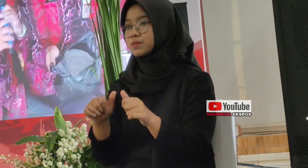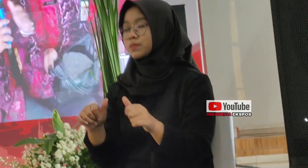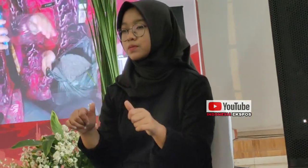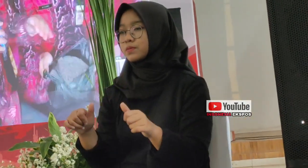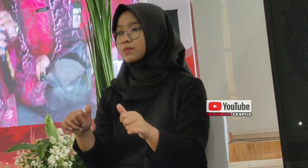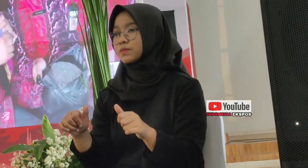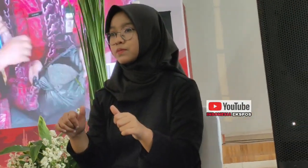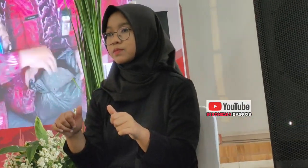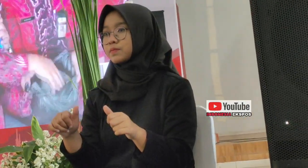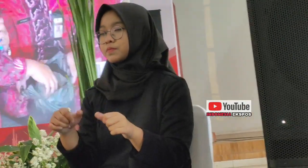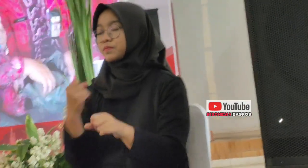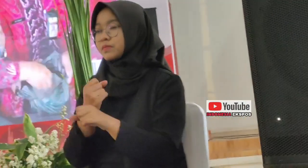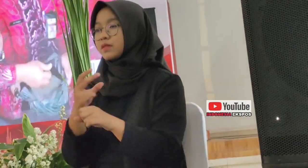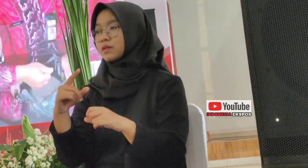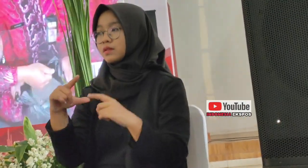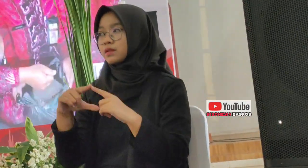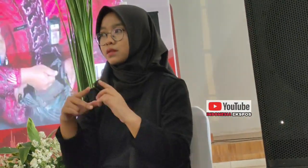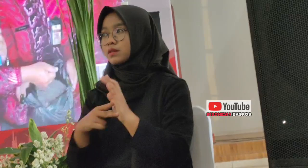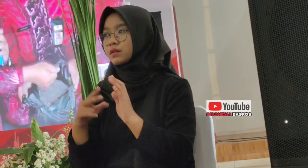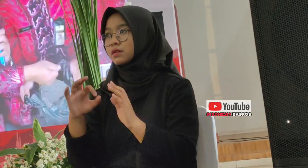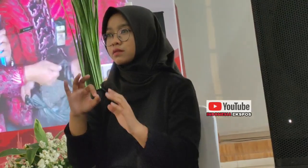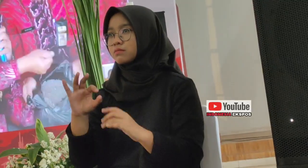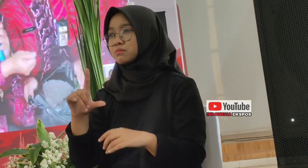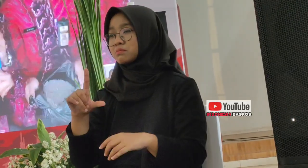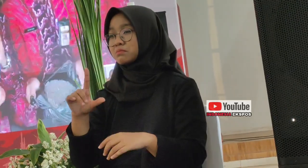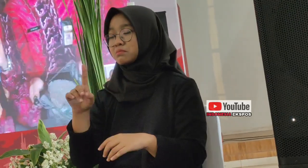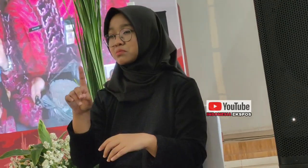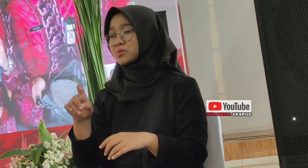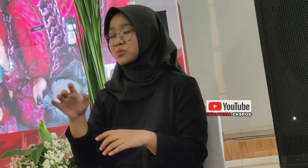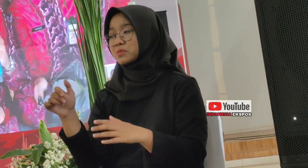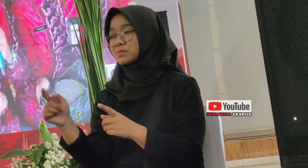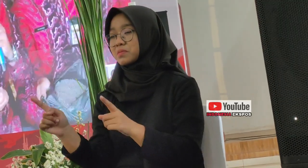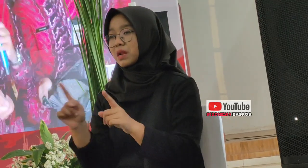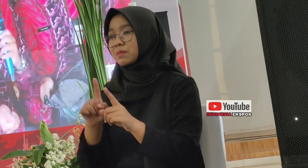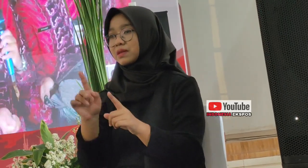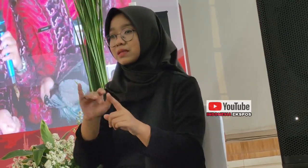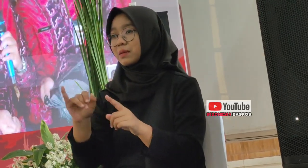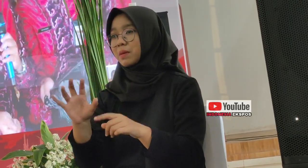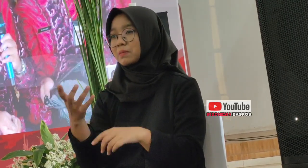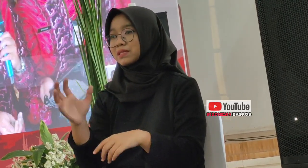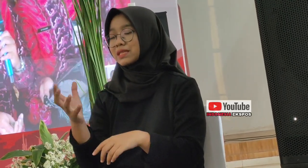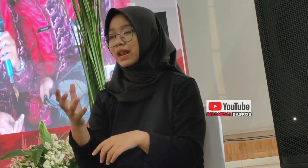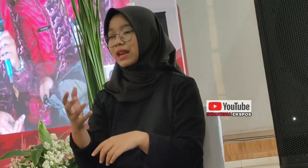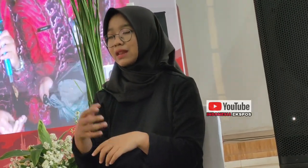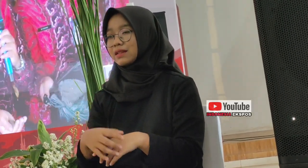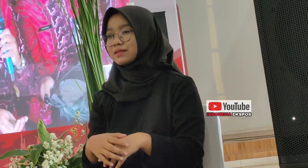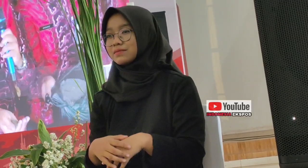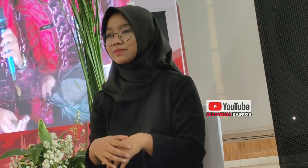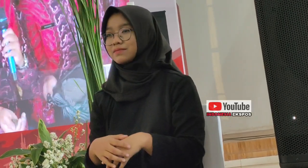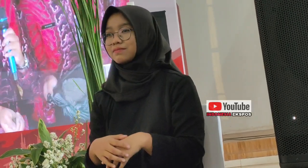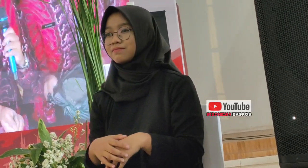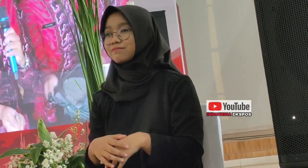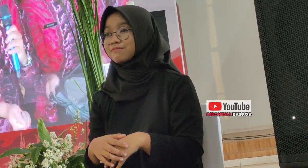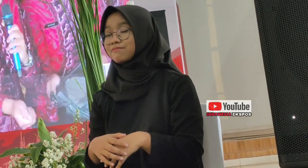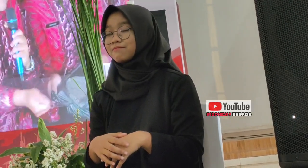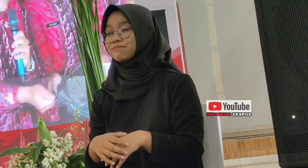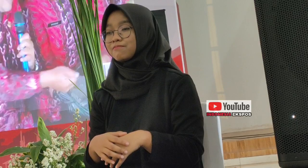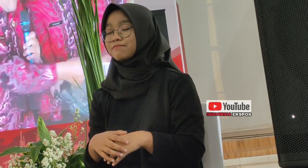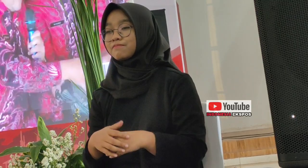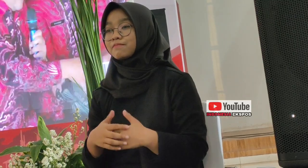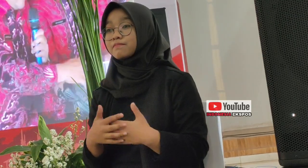Granul. Nah, ini granul. Apa perlu pendamping dan mesinnya, Bapak? Oke. Perlu mesin.